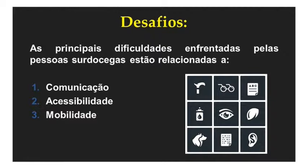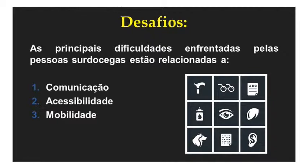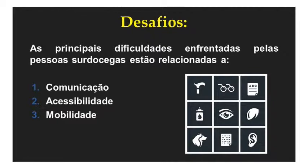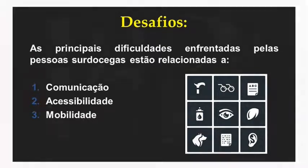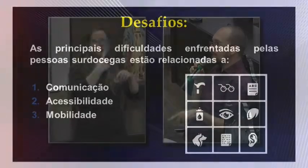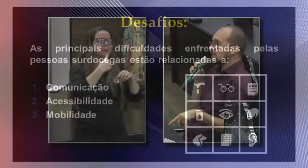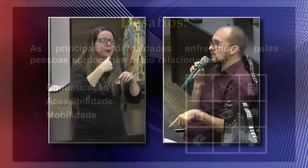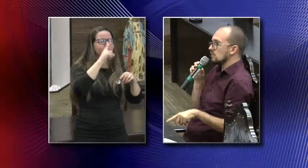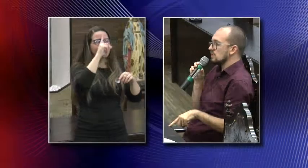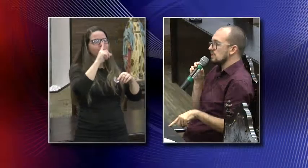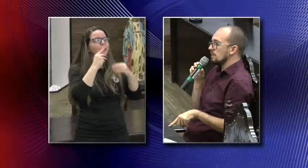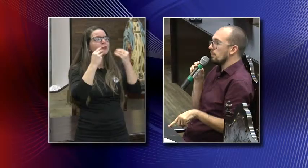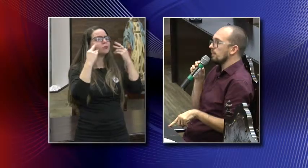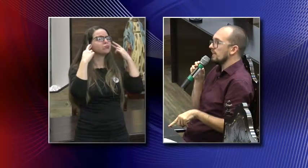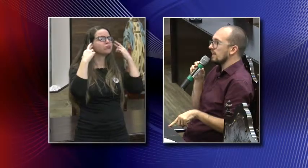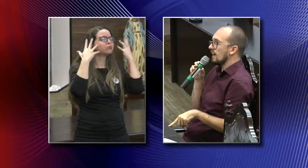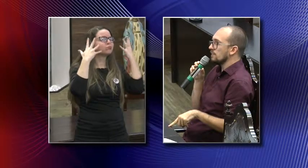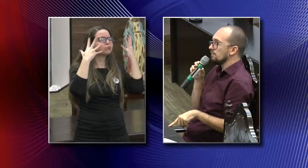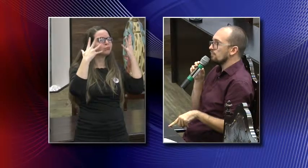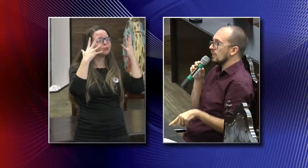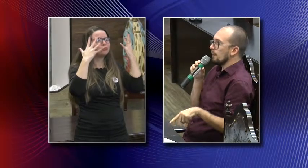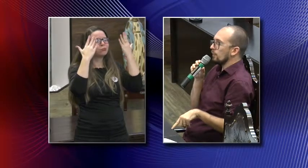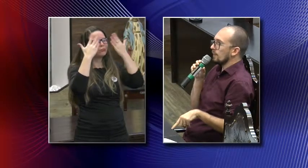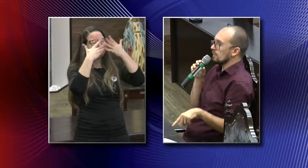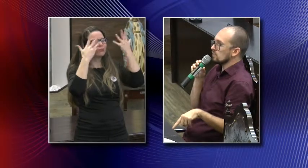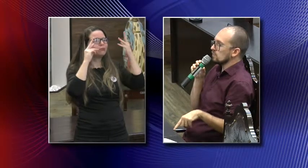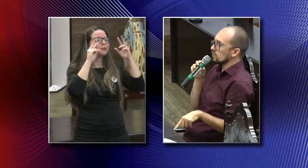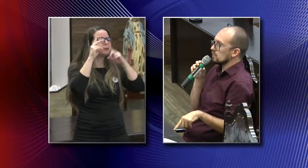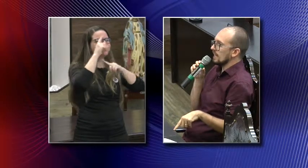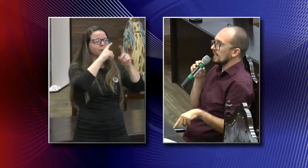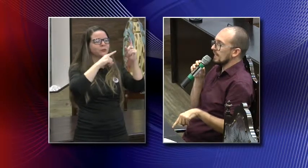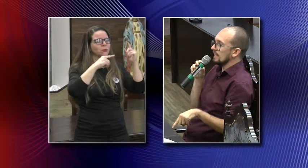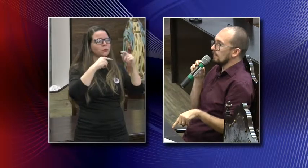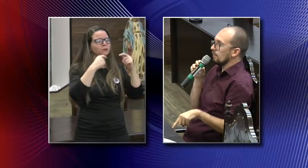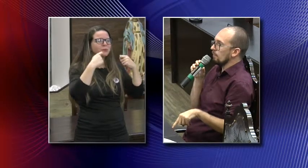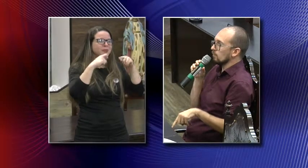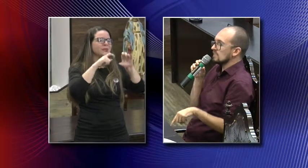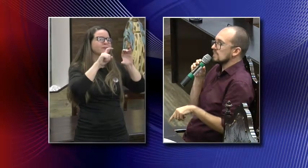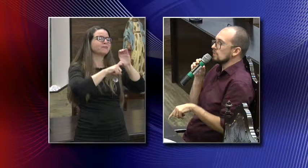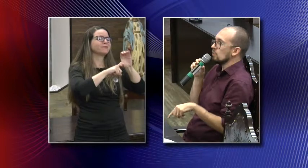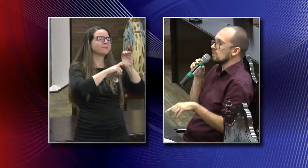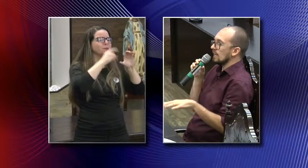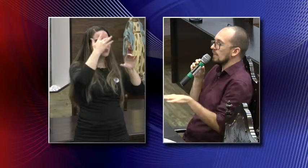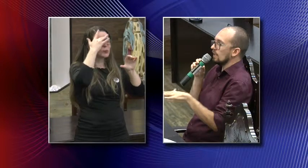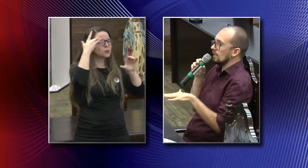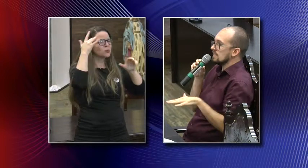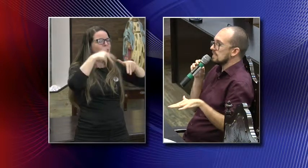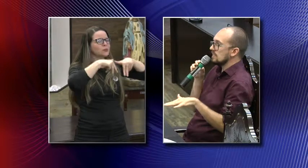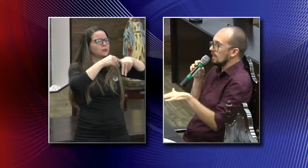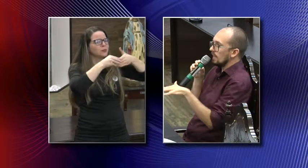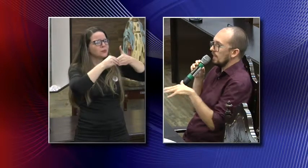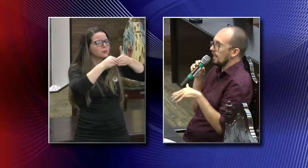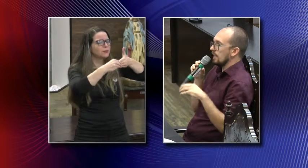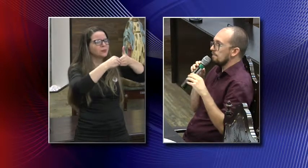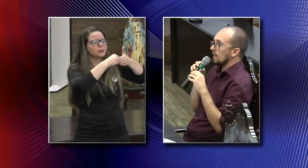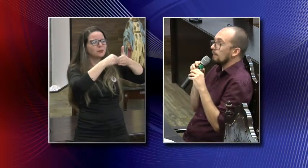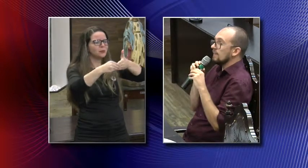inclusive também para as questões de mobilidade. Porque a pessoa surdo-cega, ela muitas vezes não consegue